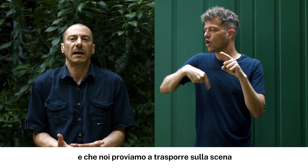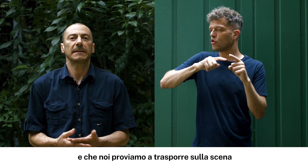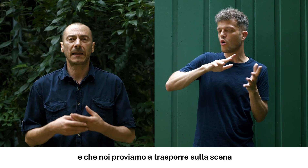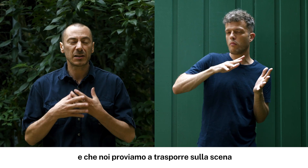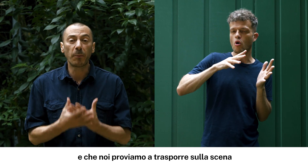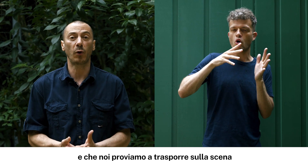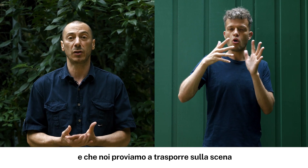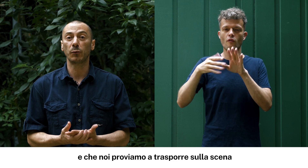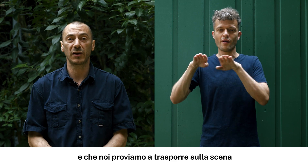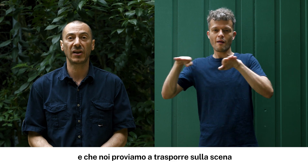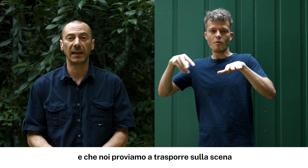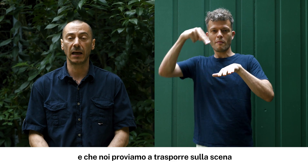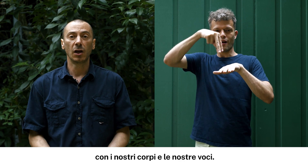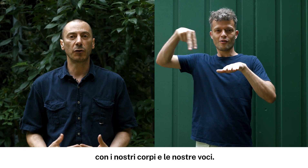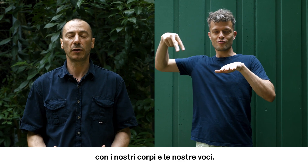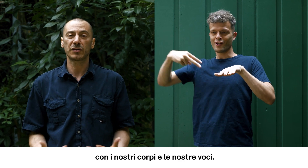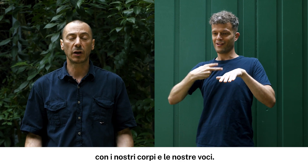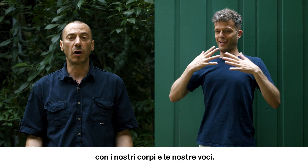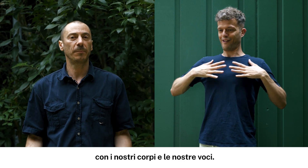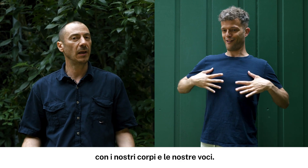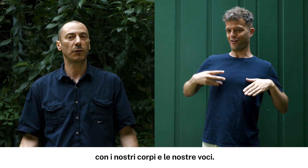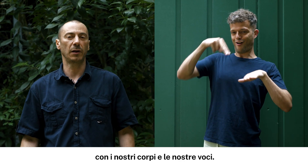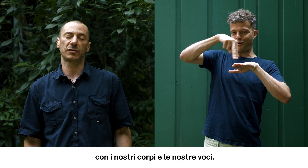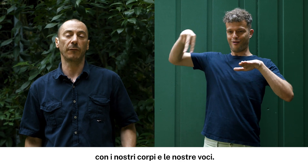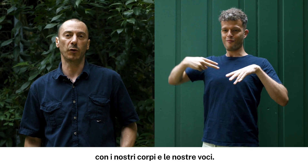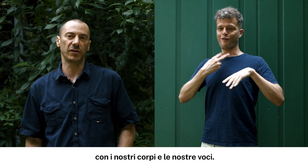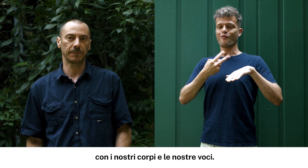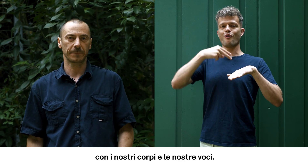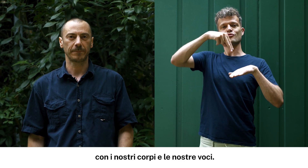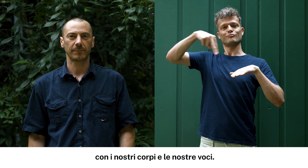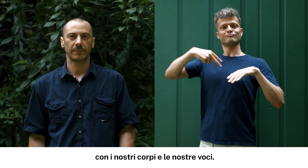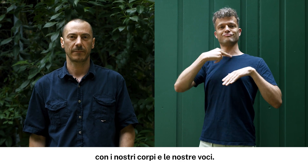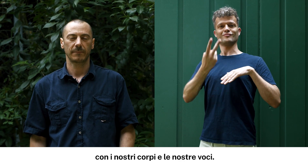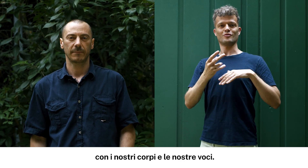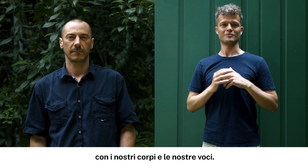trasporre sulla scena con i nostri corpi e con le nostre voci.